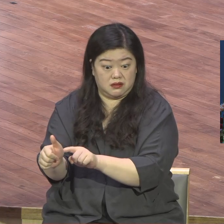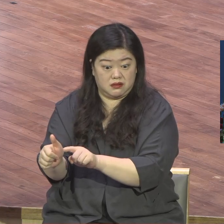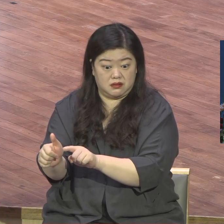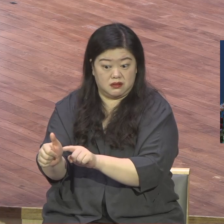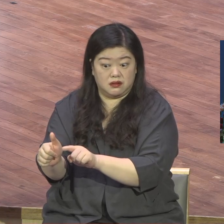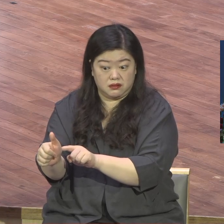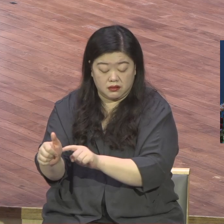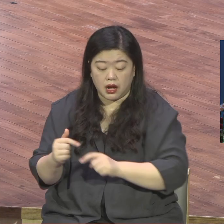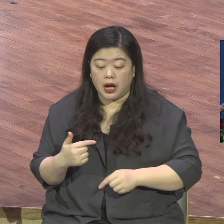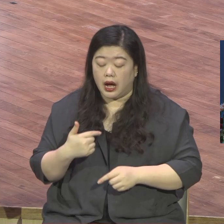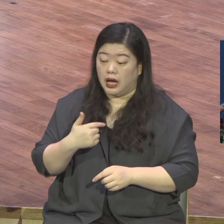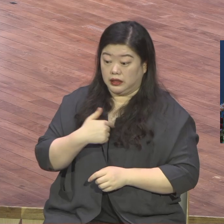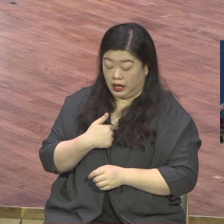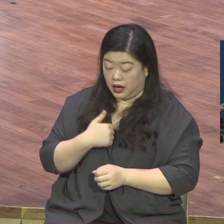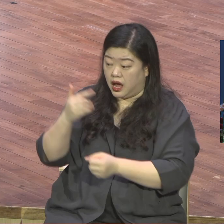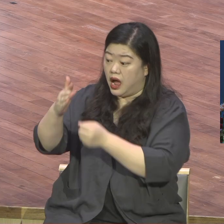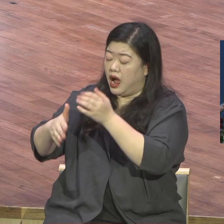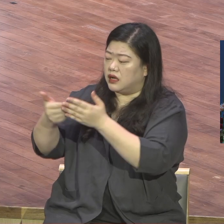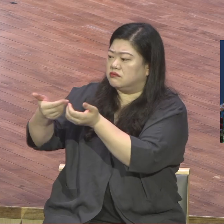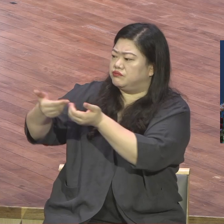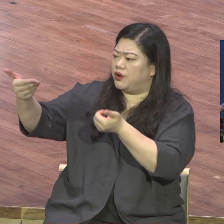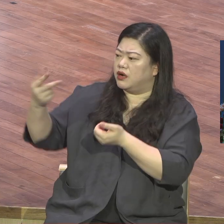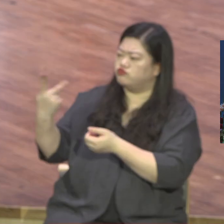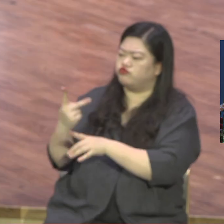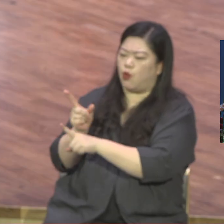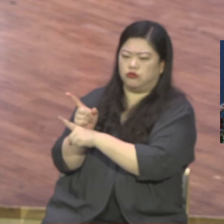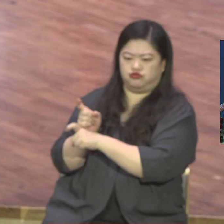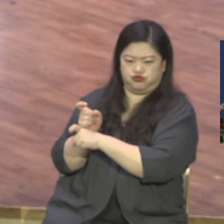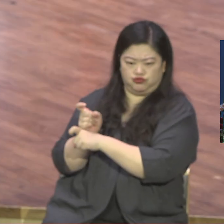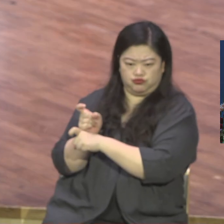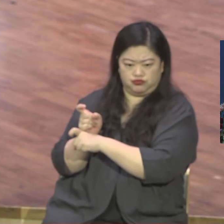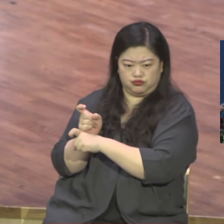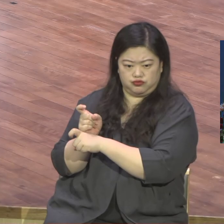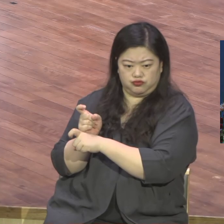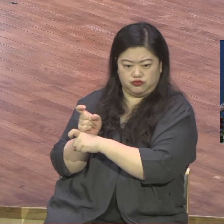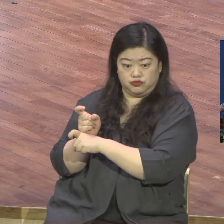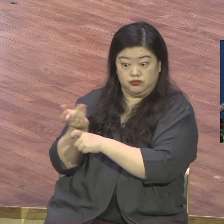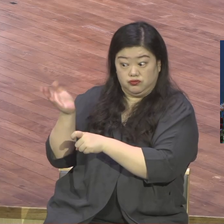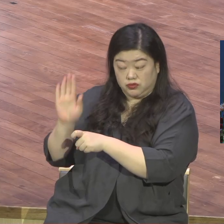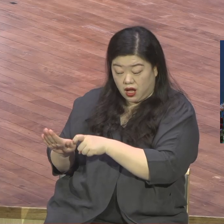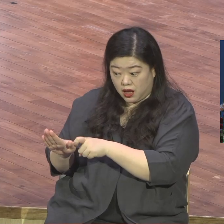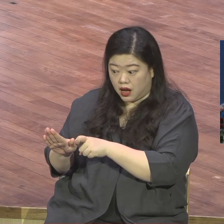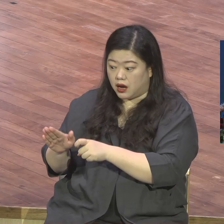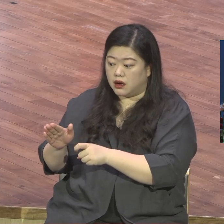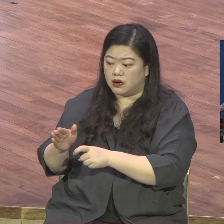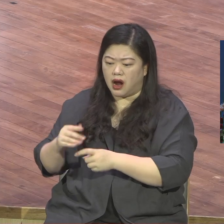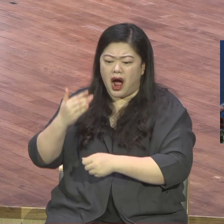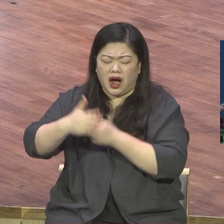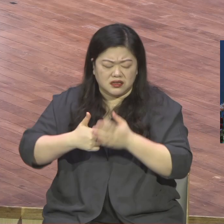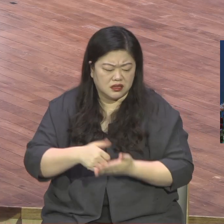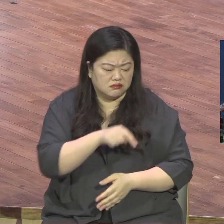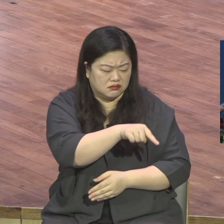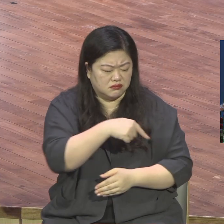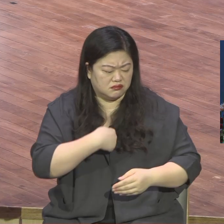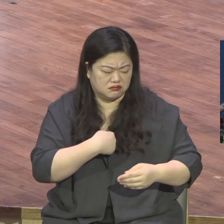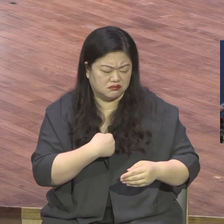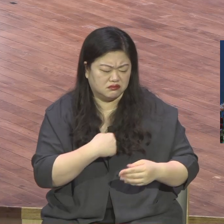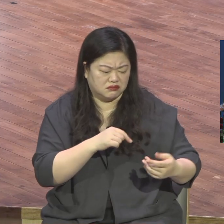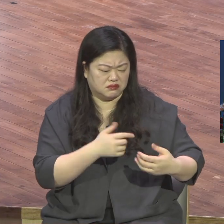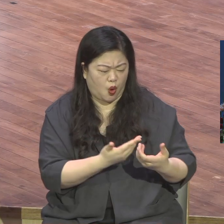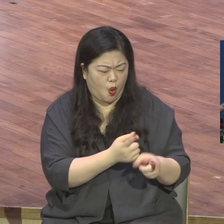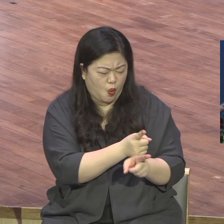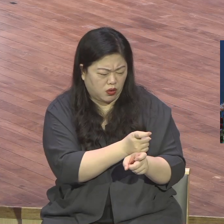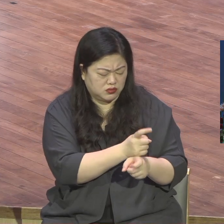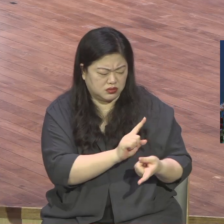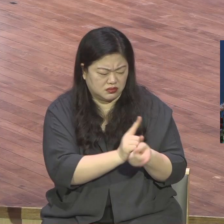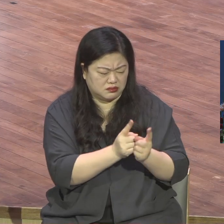원수되었던 관계, 하나님과 나와 원수였는데 다시 하나님과 화목된 관계를 맺어준 회복이